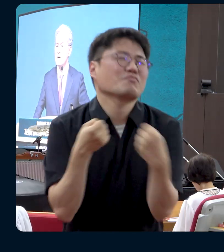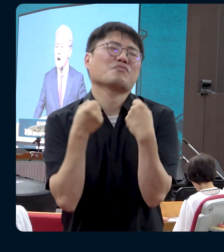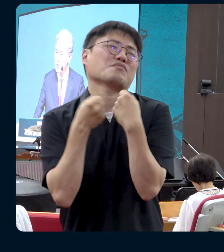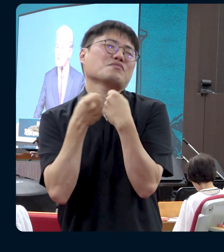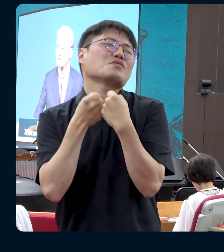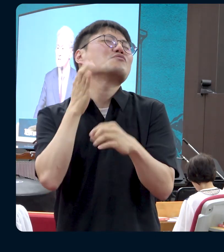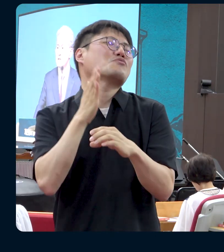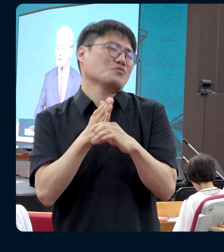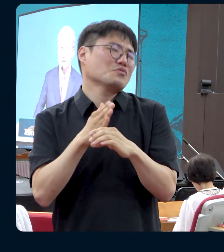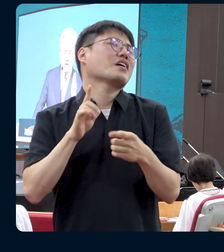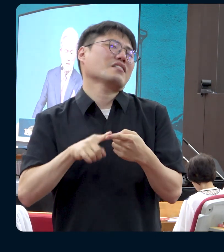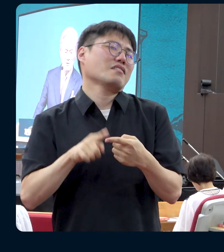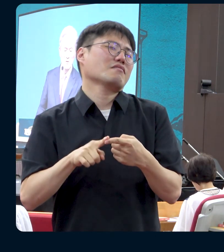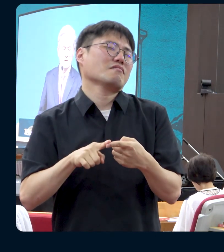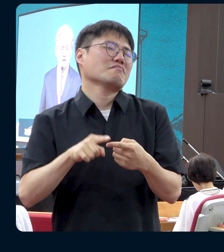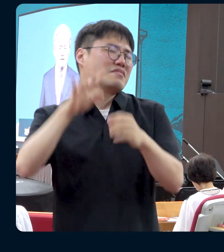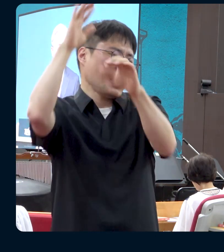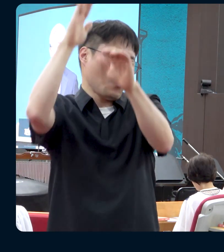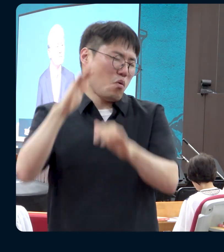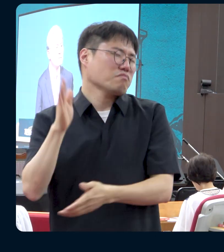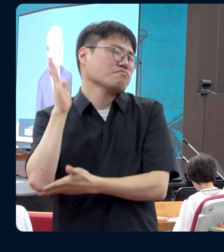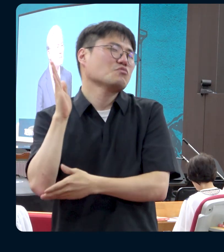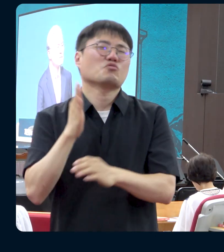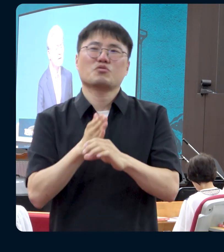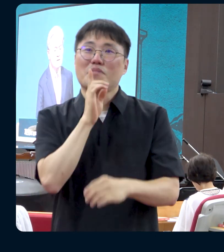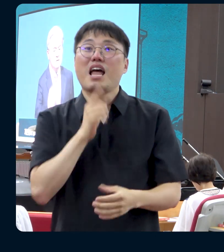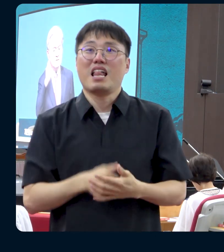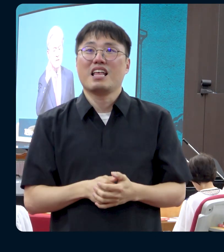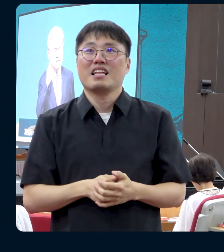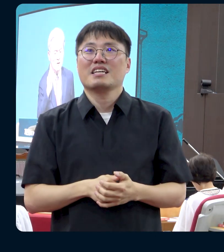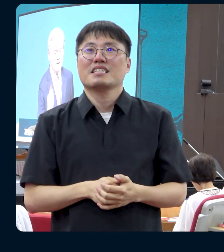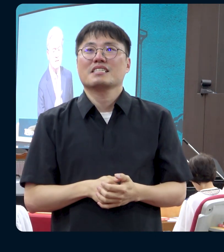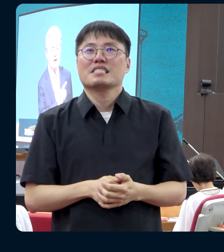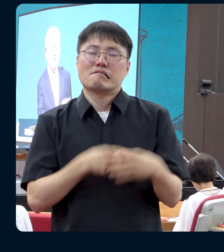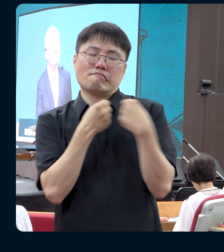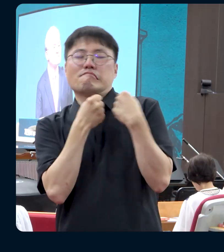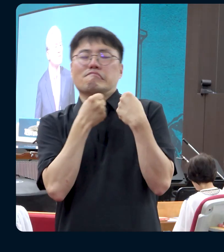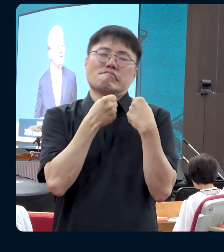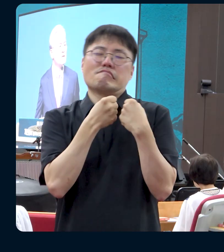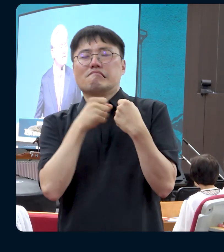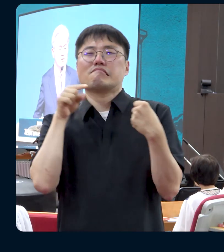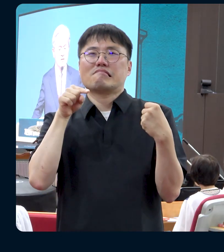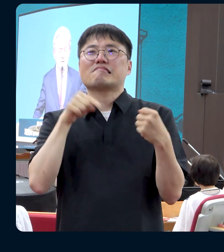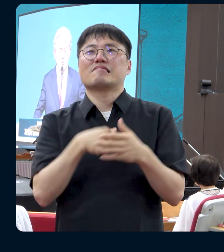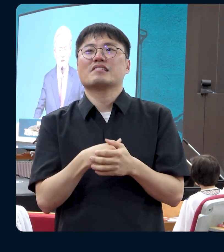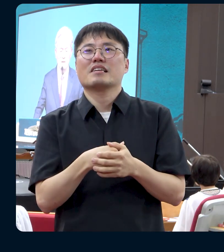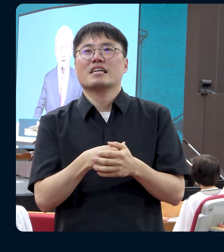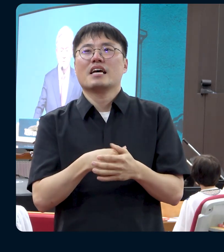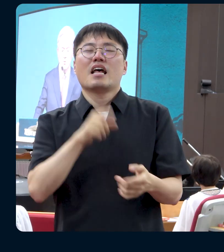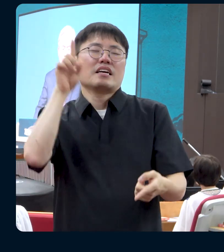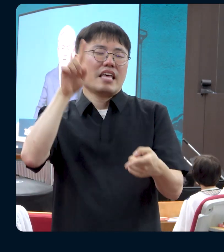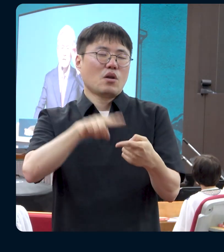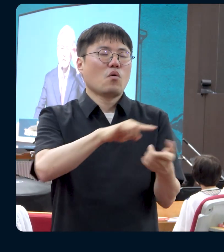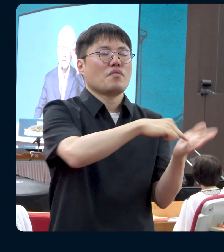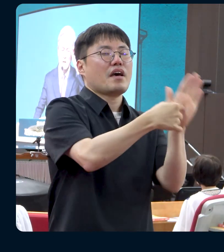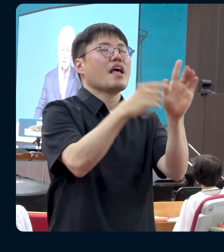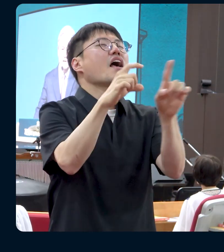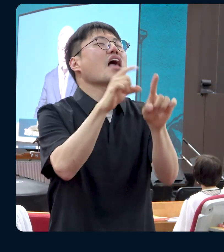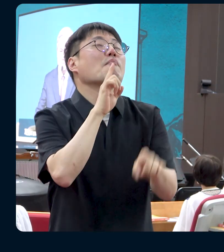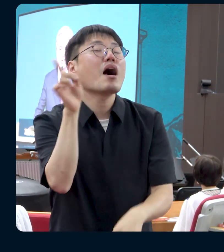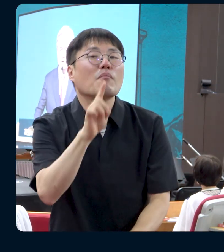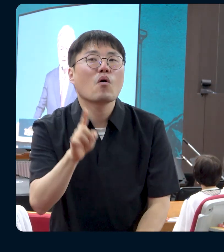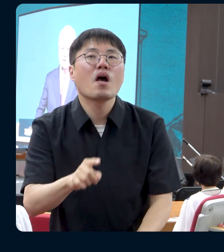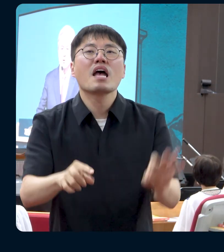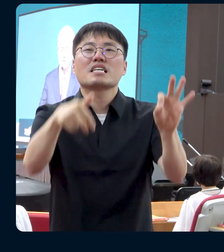치열한 싸움을 하고 있는지 그 얘기를 하고 있는 거예요. 그 치열한 싸움, 이걸 그대로 나타나는